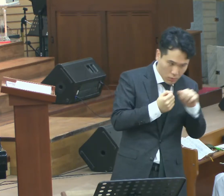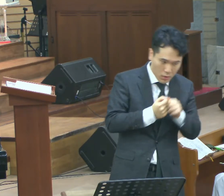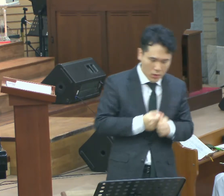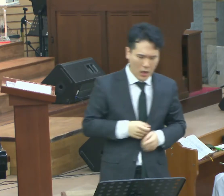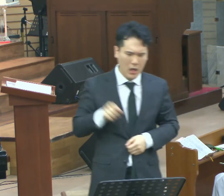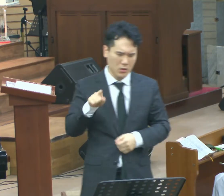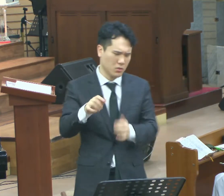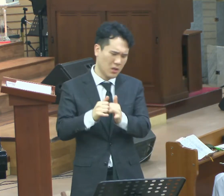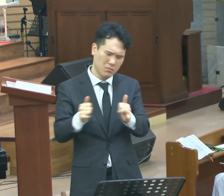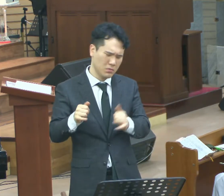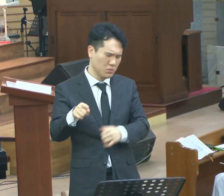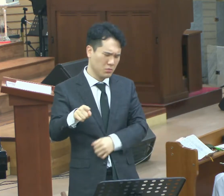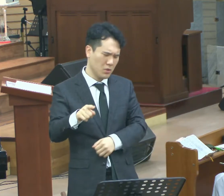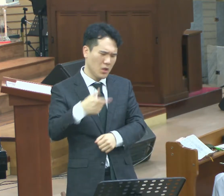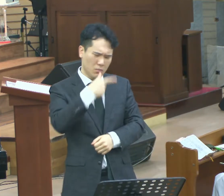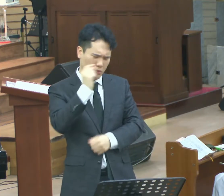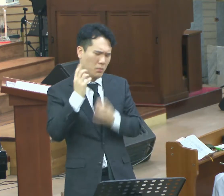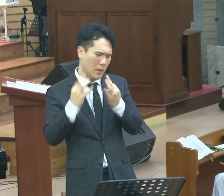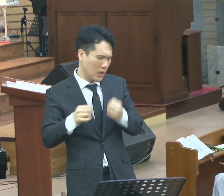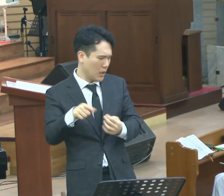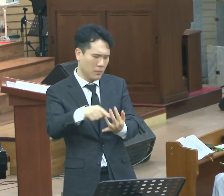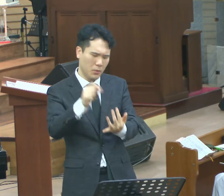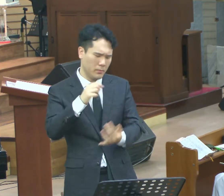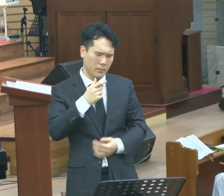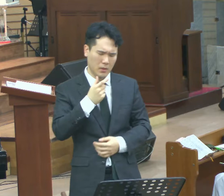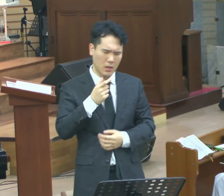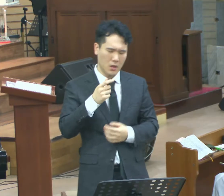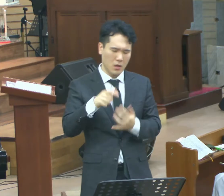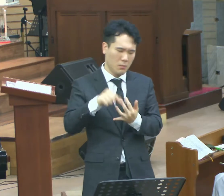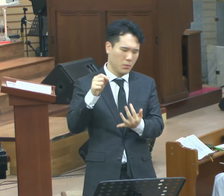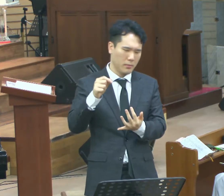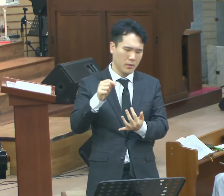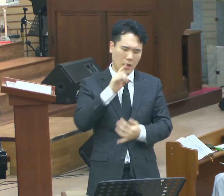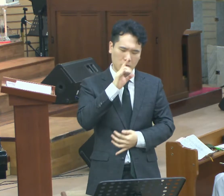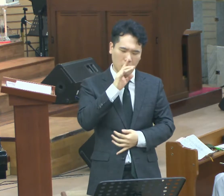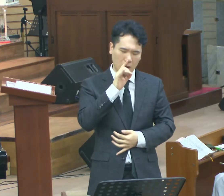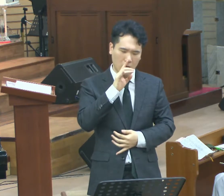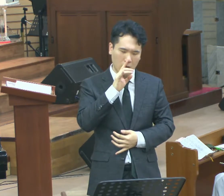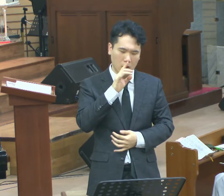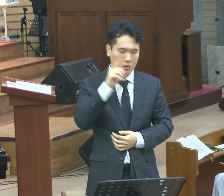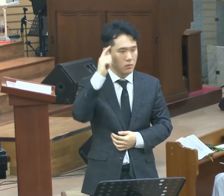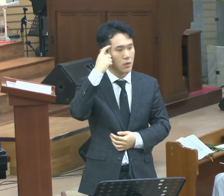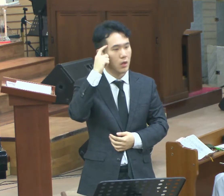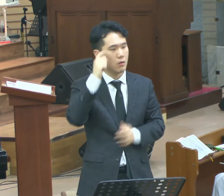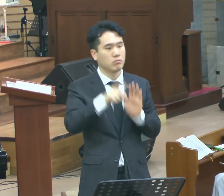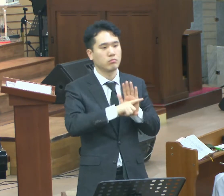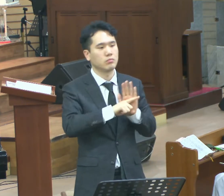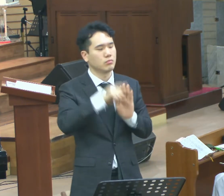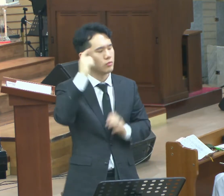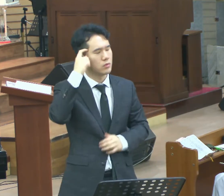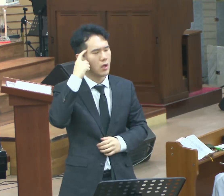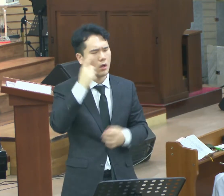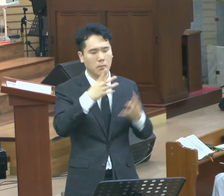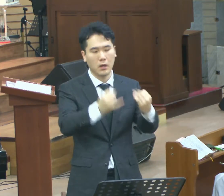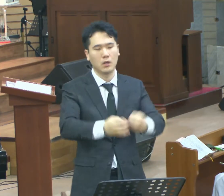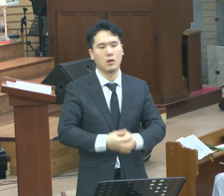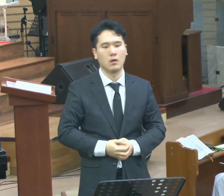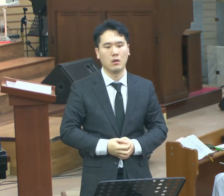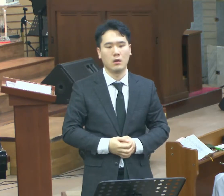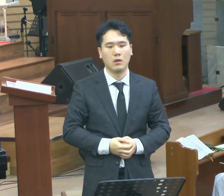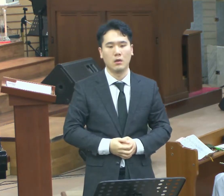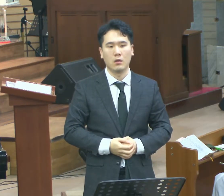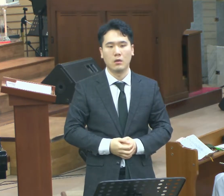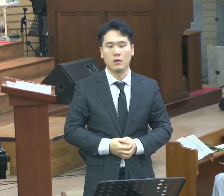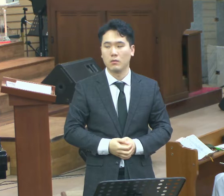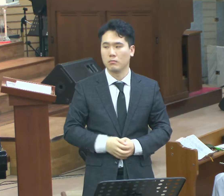하지. 2008년 전에 세우신 분들이 지금보다 11살 전이잖아요. 11년 전이잖아요. 그분들이 연재는 여러